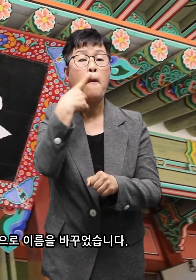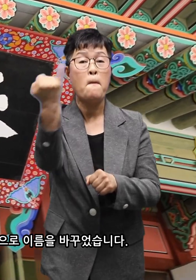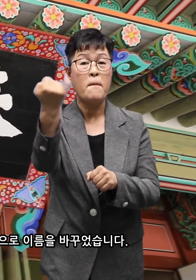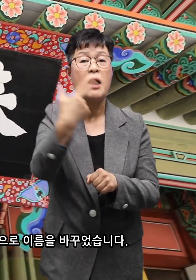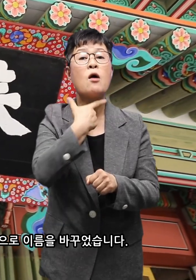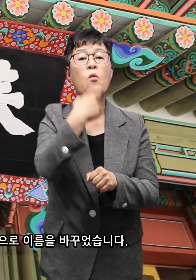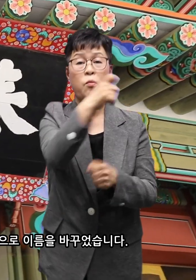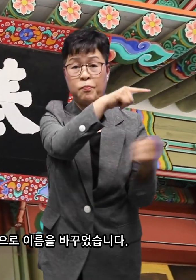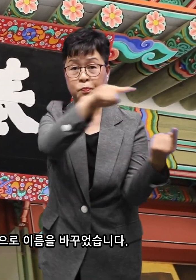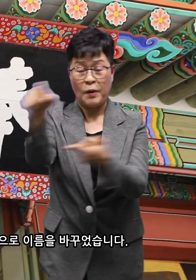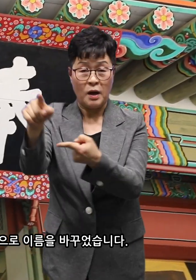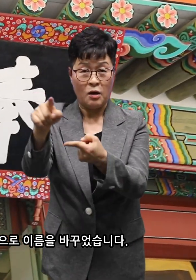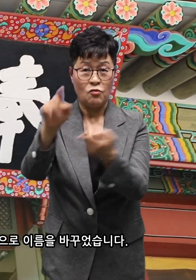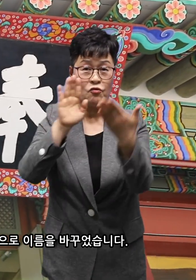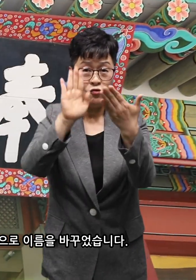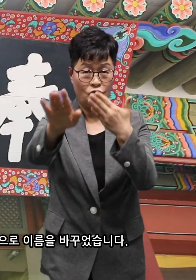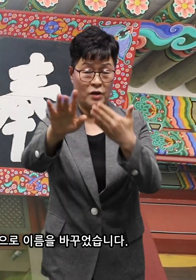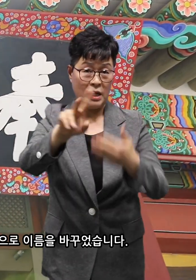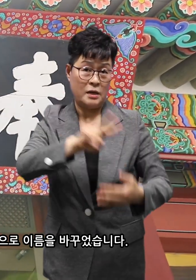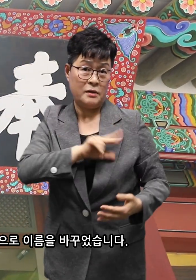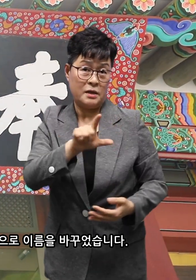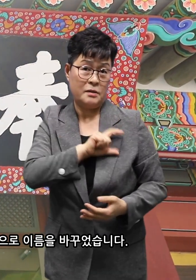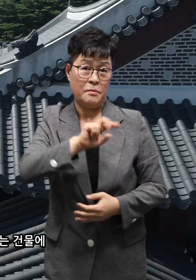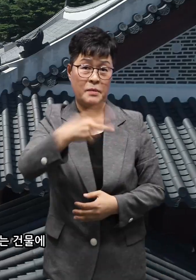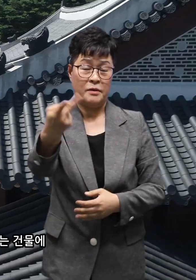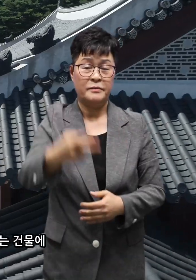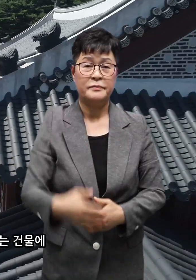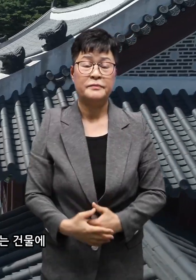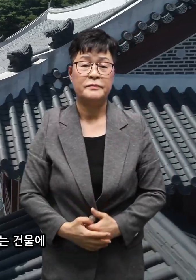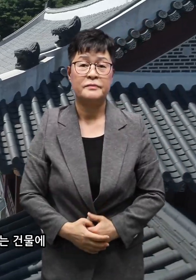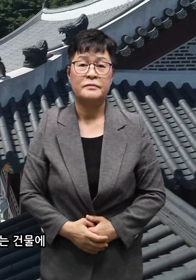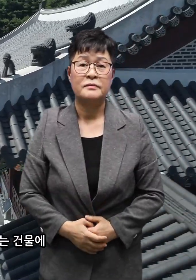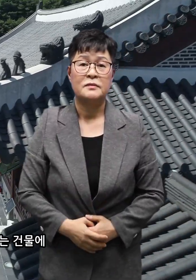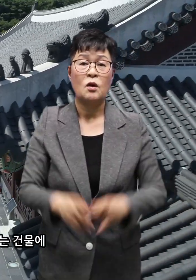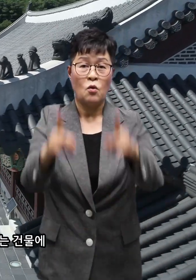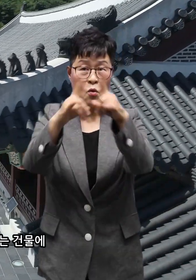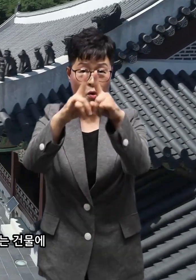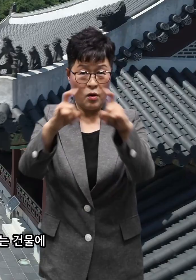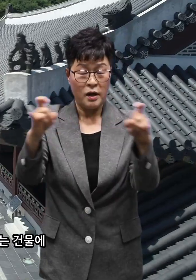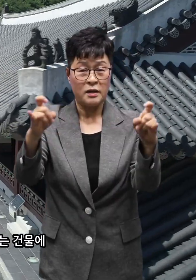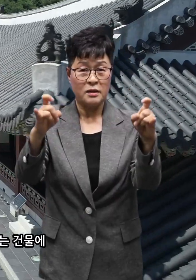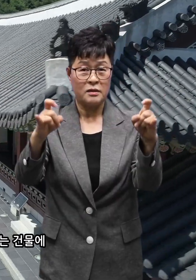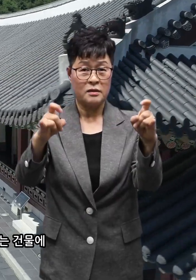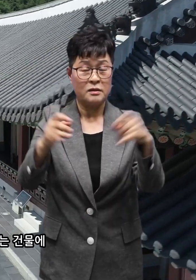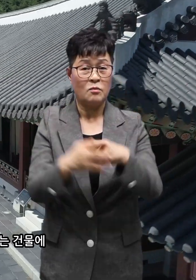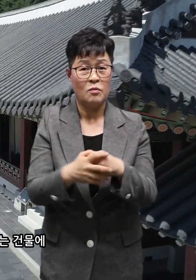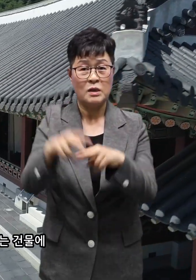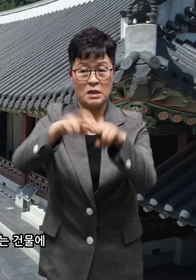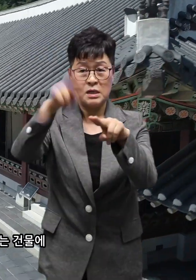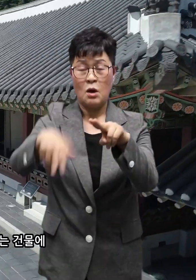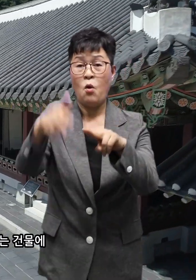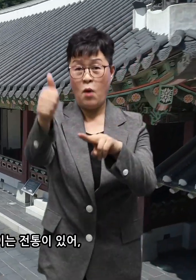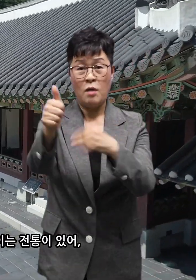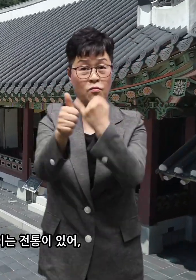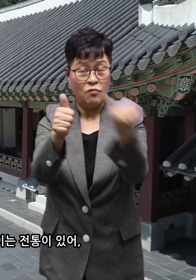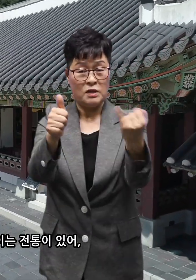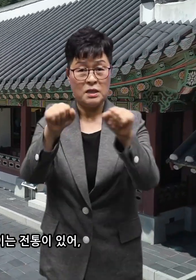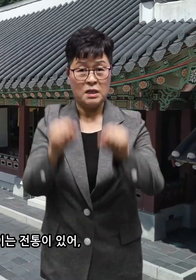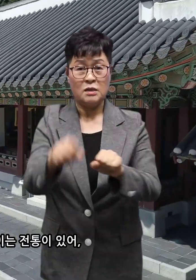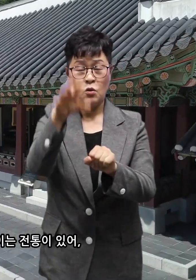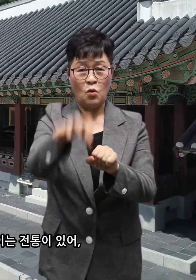계기로 봉수당으로 이름을 바꾸었습니다. 궁궐에서는 대비나 상황이 머무는 건물에